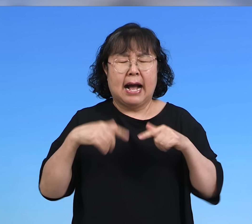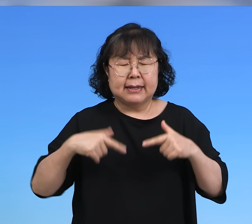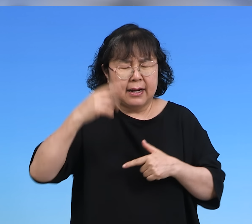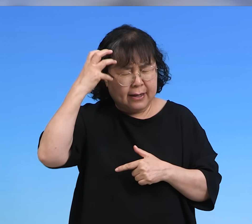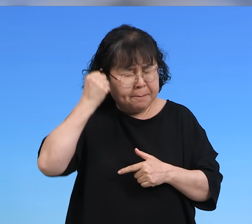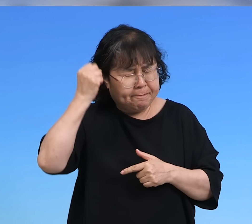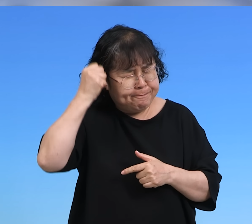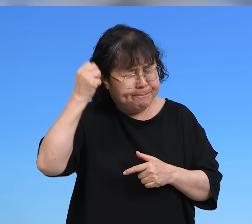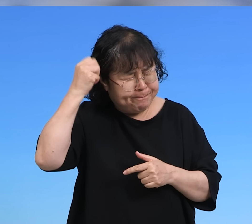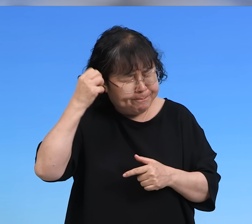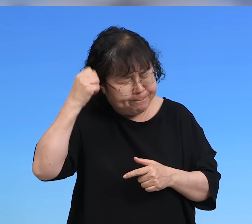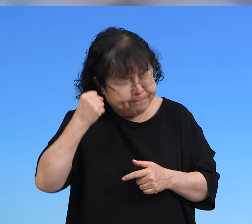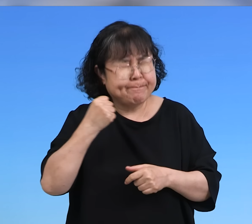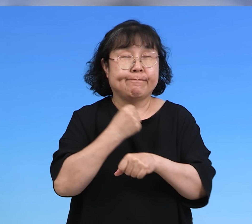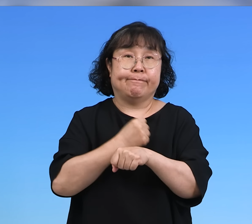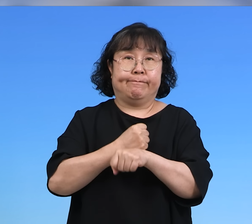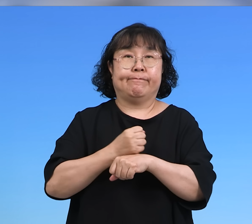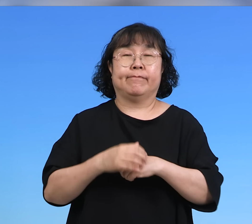그런